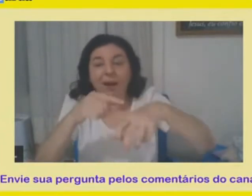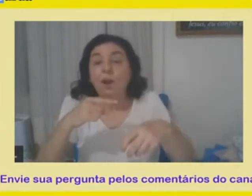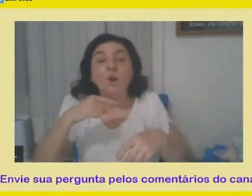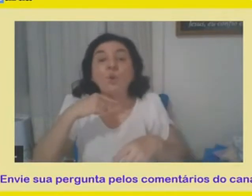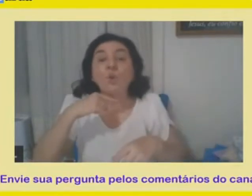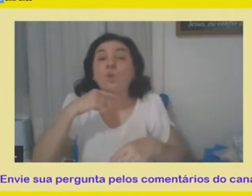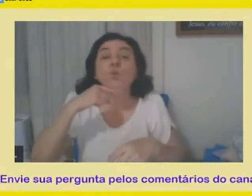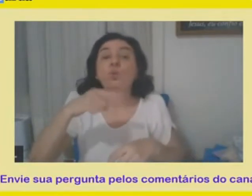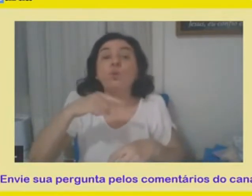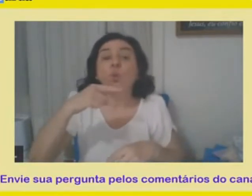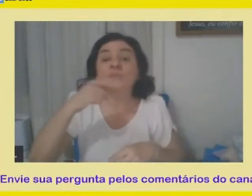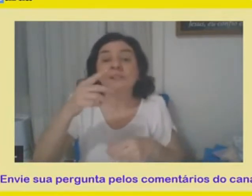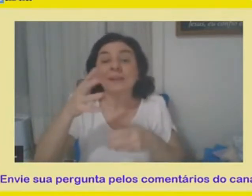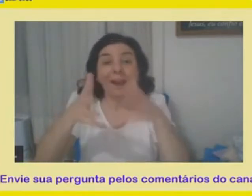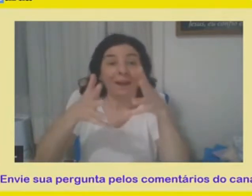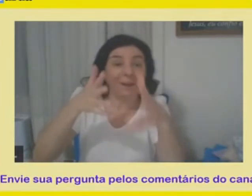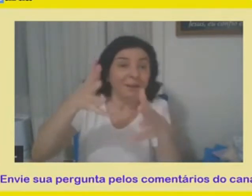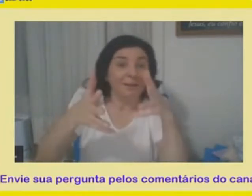Motora,